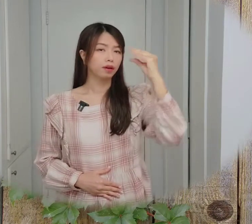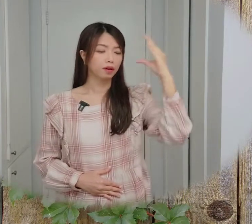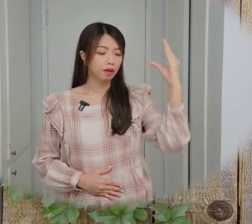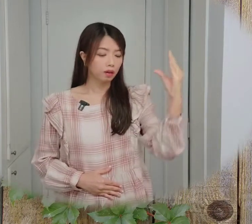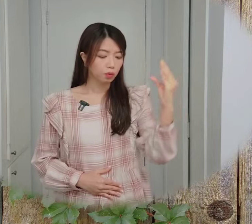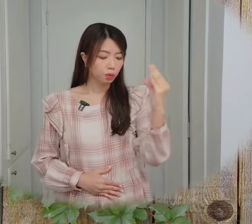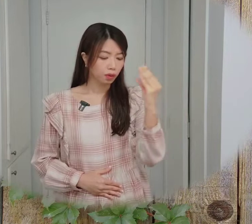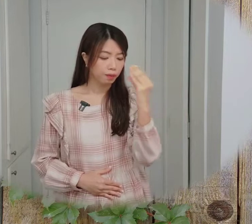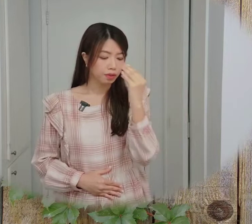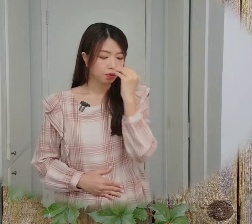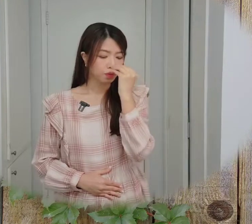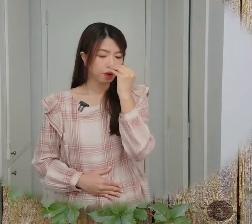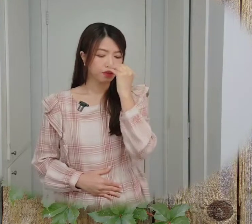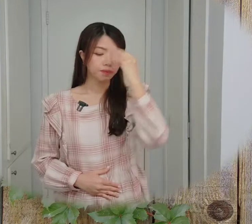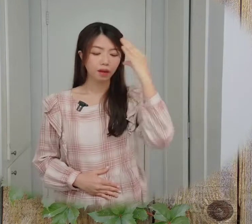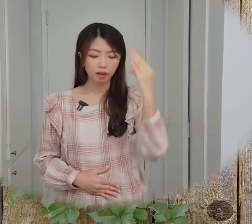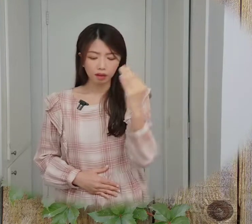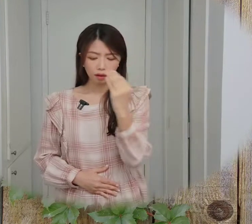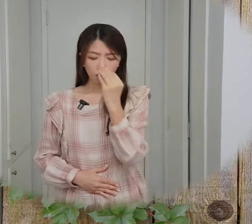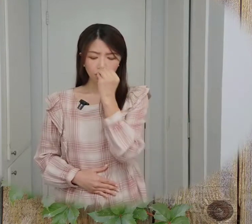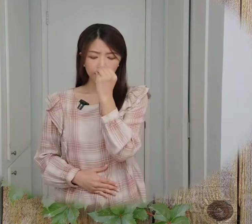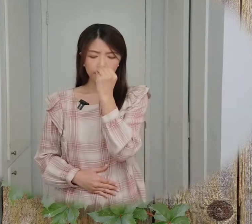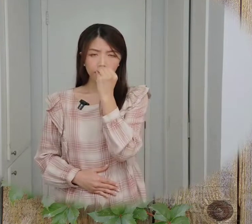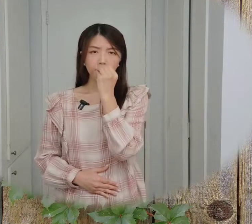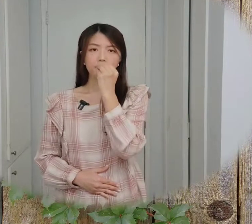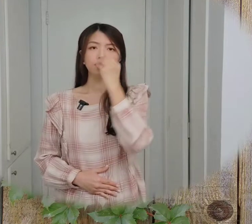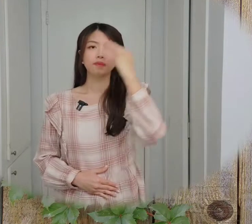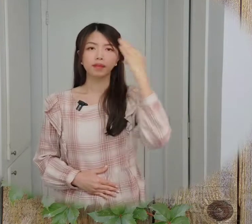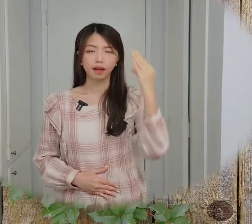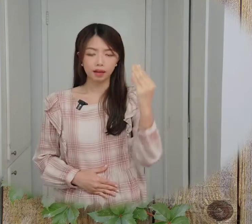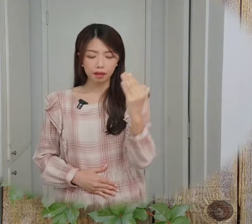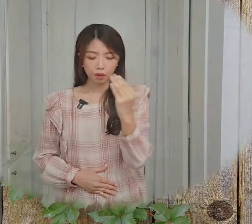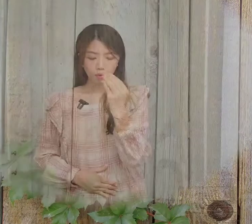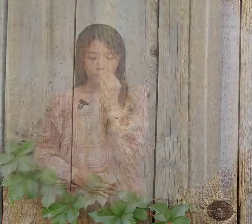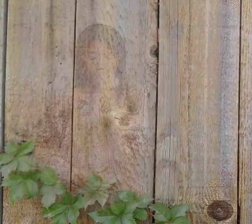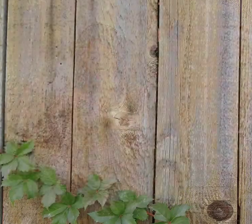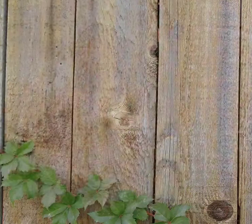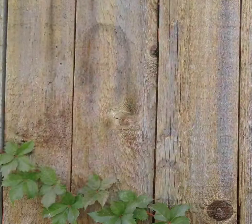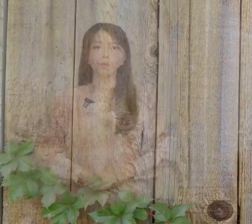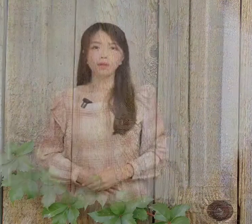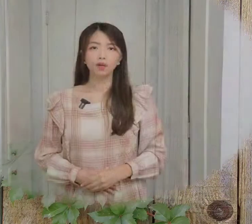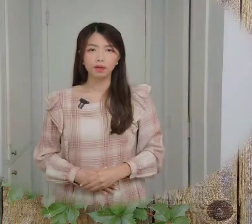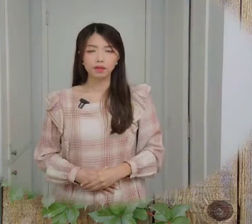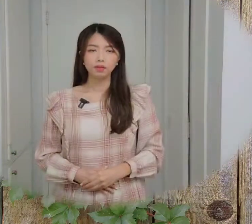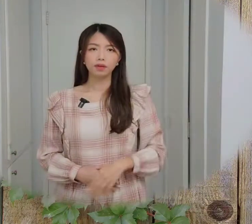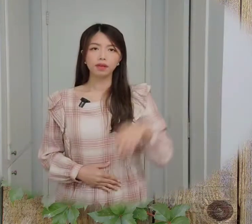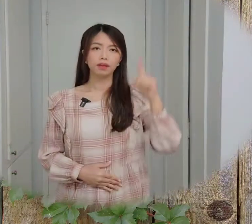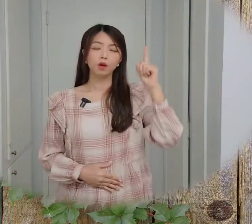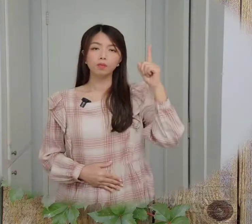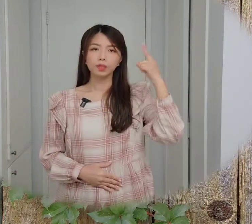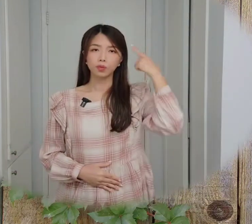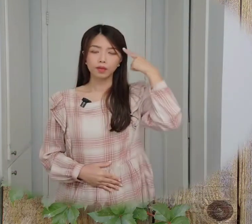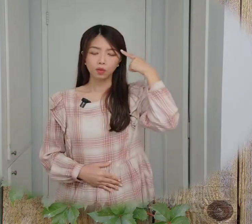모아주시는 거예요. 코 쪽으로 가면서 손을 모아주시면 거룩하다 이런 뜻의 수어입니다. 거룩하다. 그리고 영혼이라고 한 뜻의